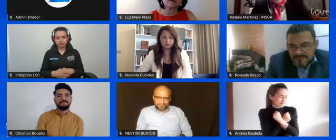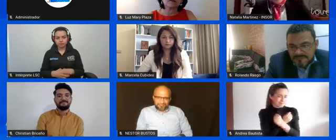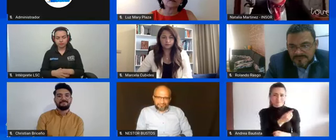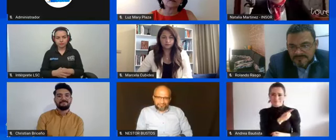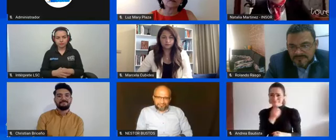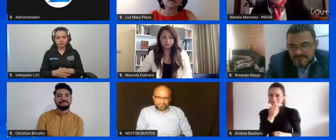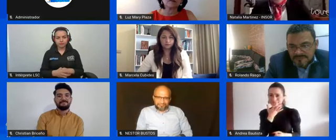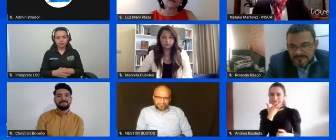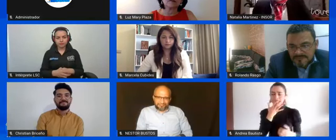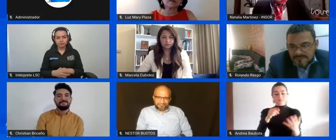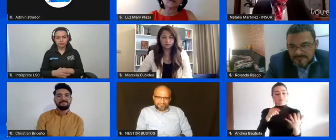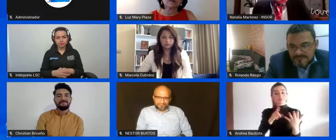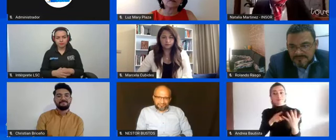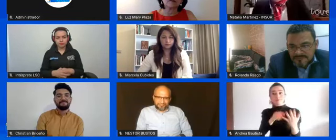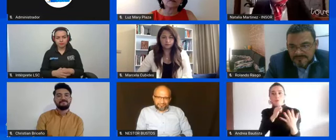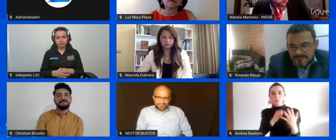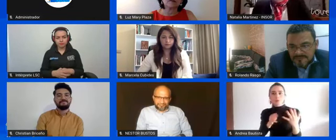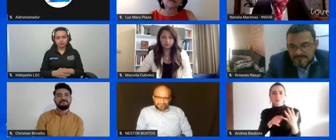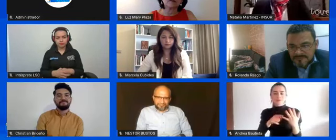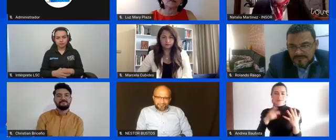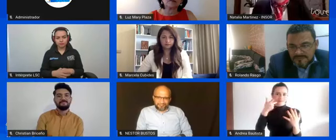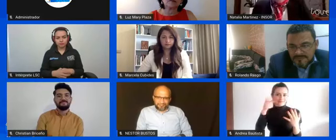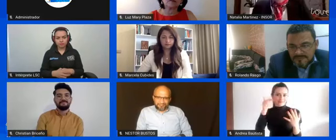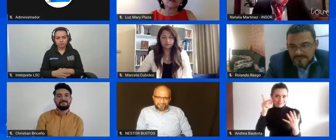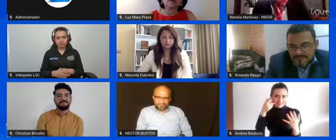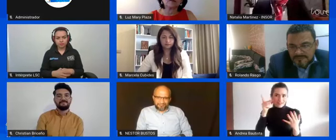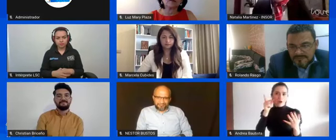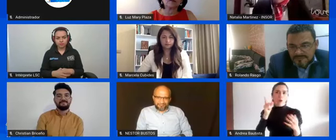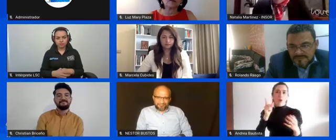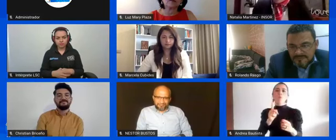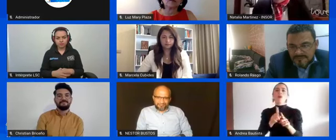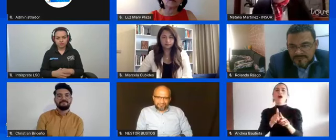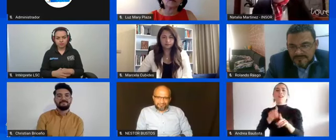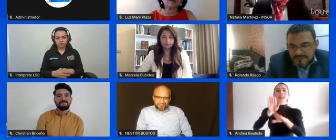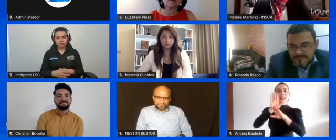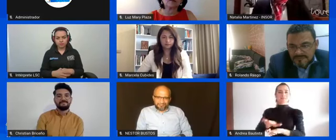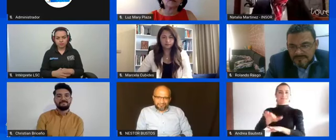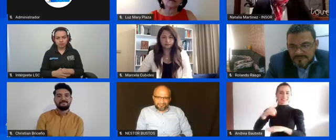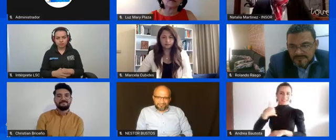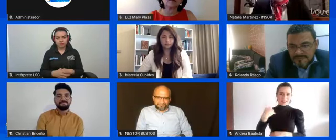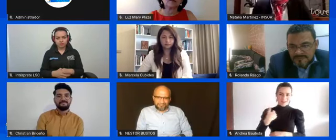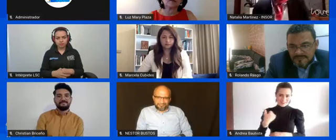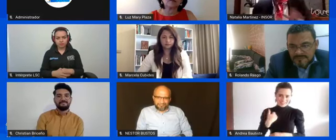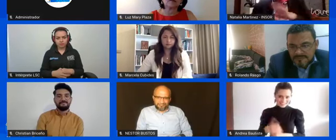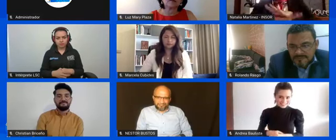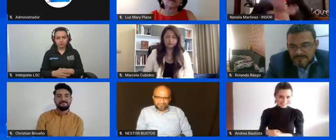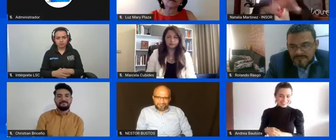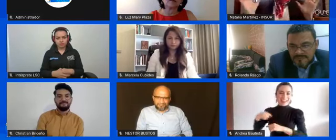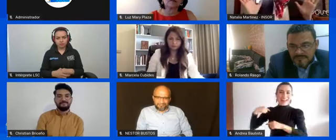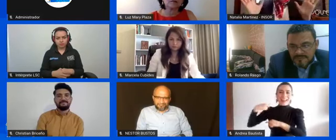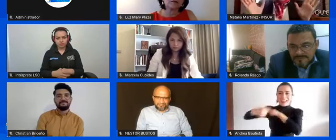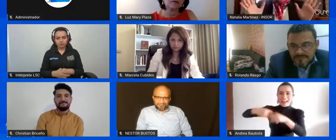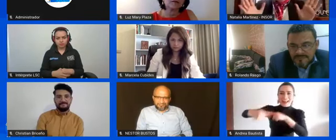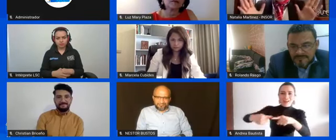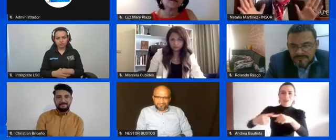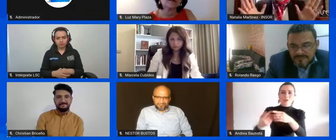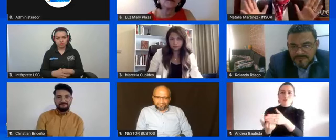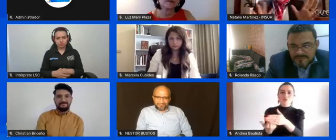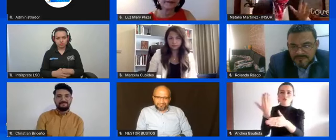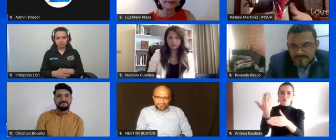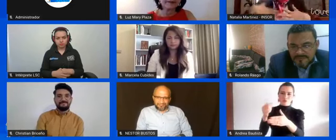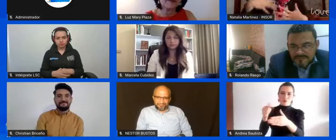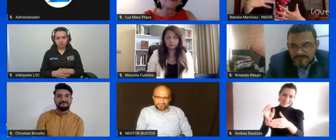Cristian Briceño, que representa esa cuota juvenil, la nueva generación de personas sordas que desde otros lugares muy